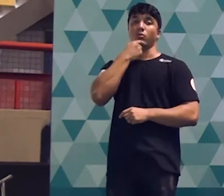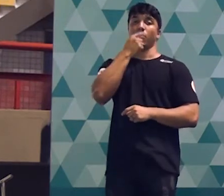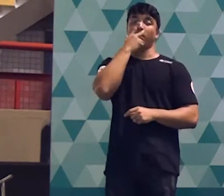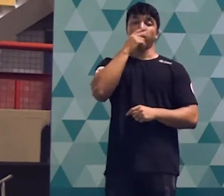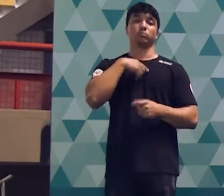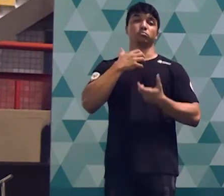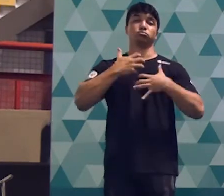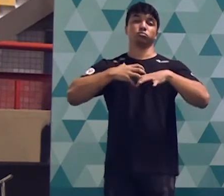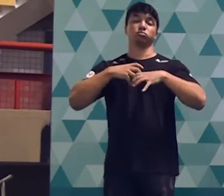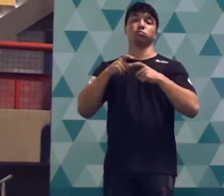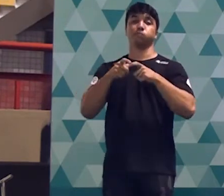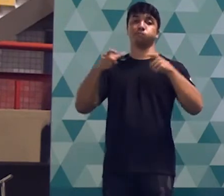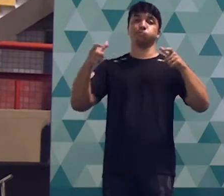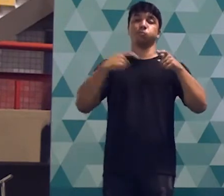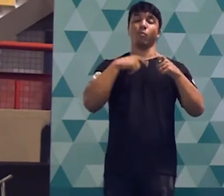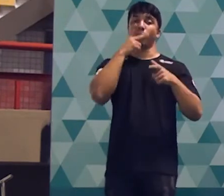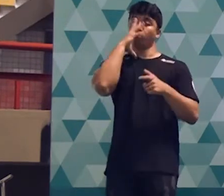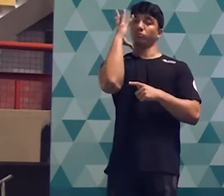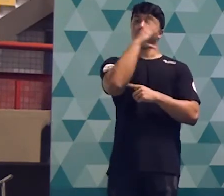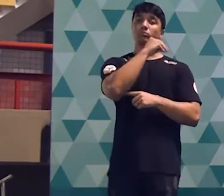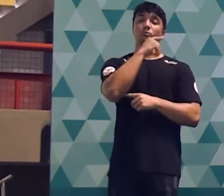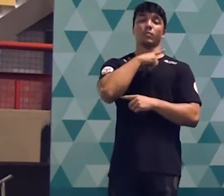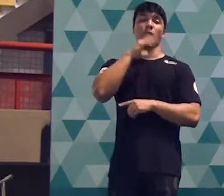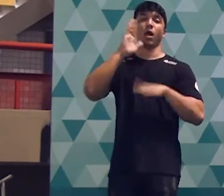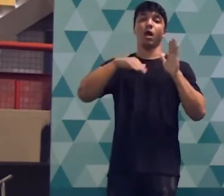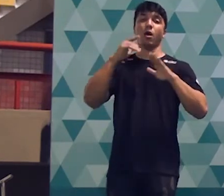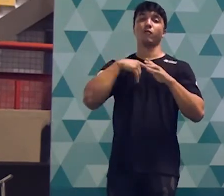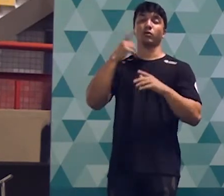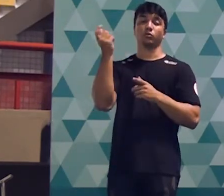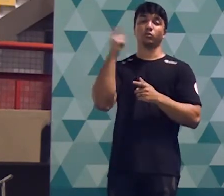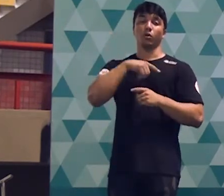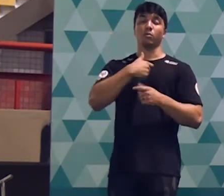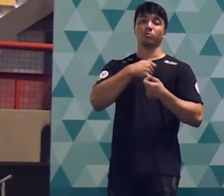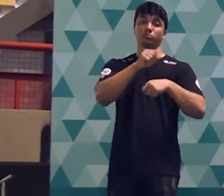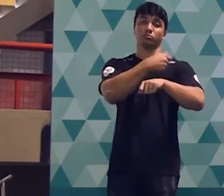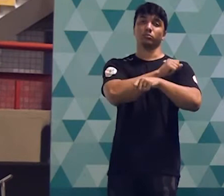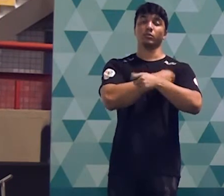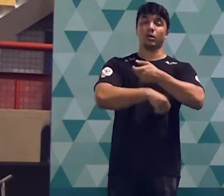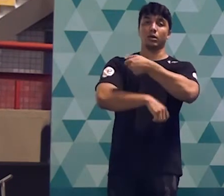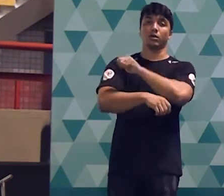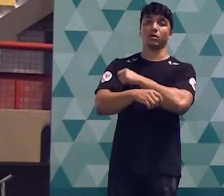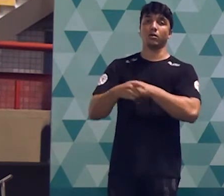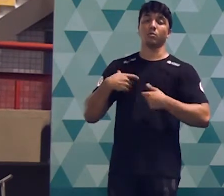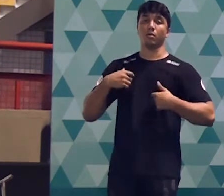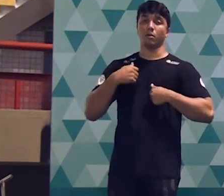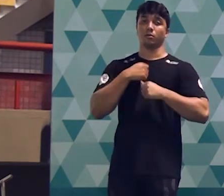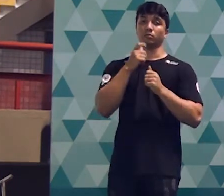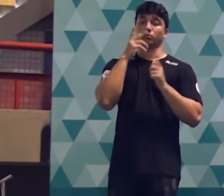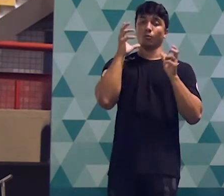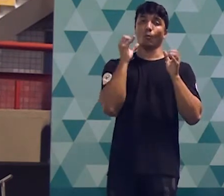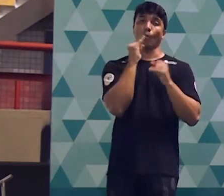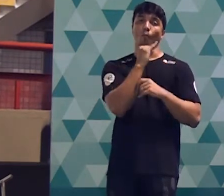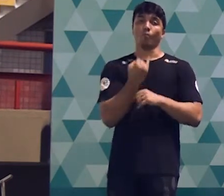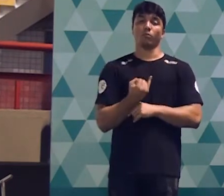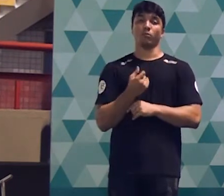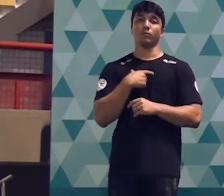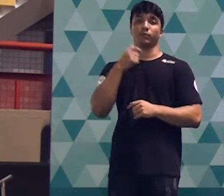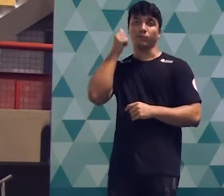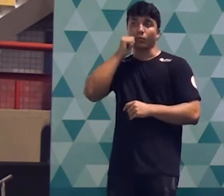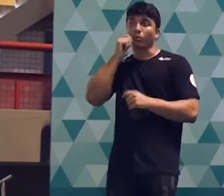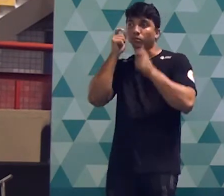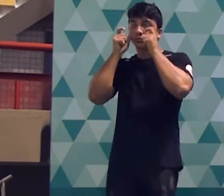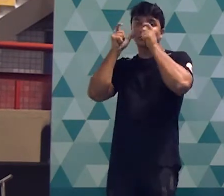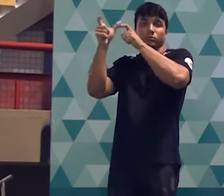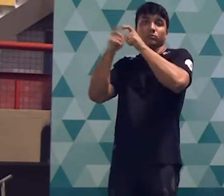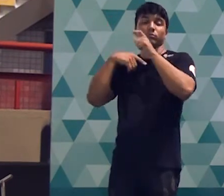com os braços grossos, bonitos, às vezes ainda dobra aqui a camisa, ainda manda dar um ponto para ficar apertadinha, para quando ele fizer assim, a menina ficar com os